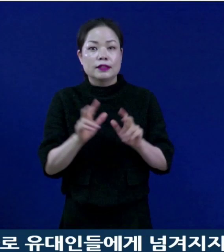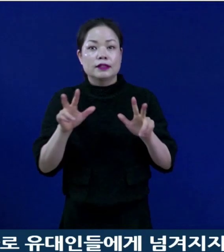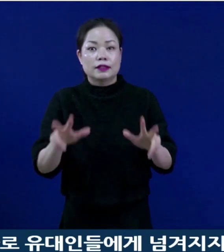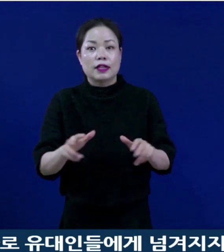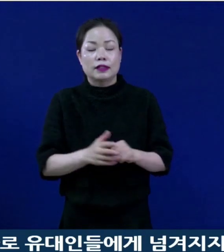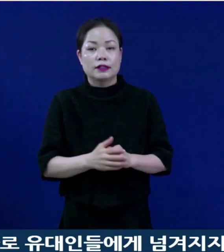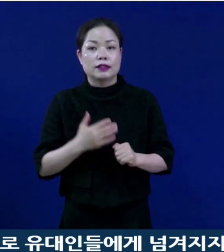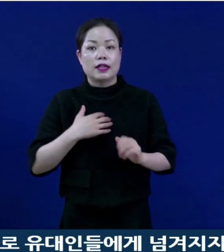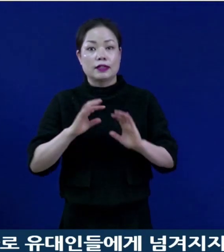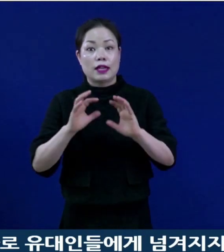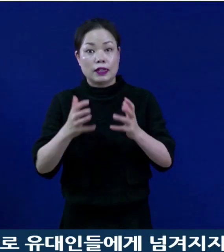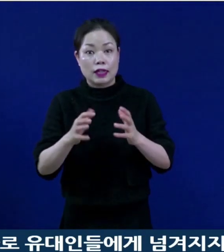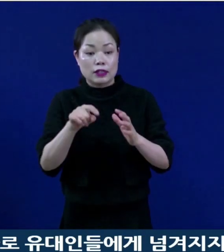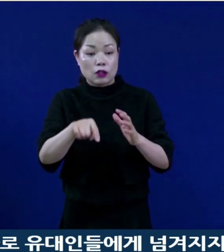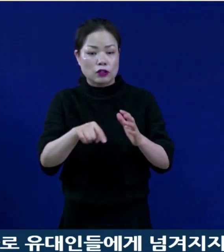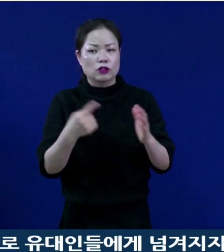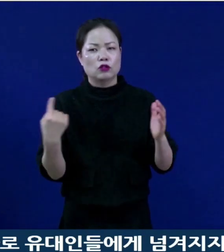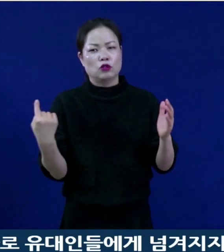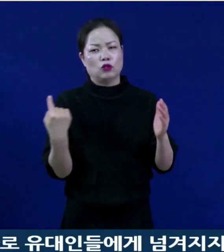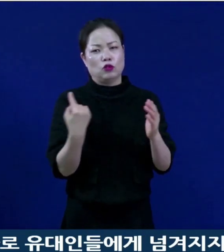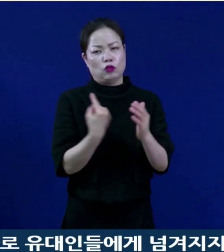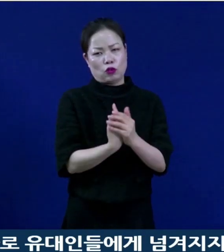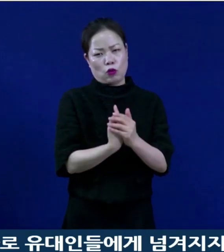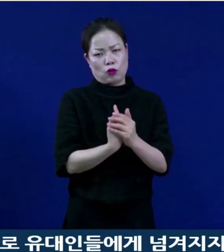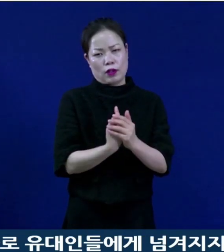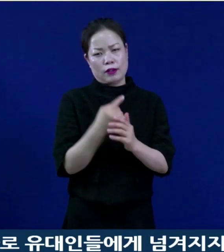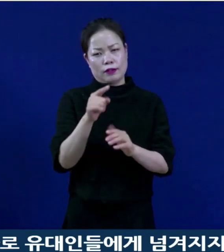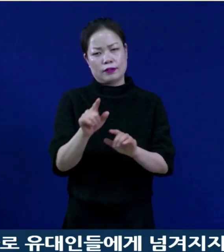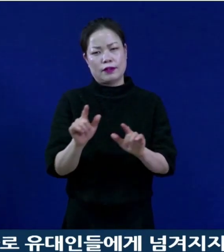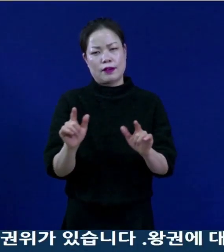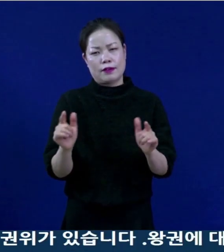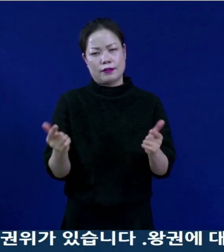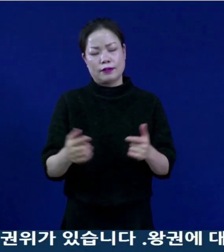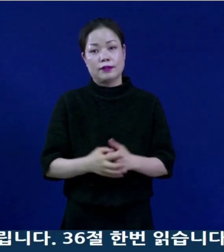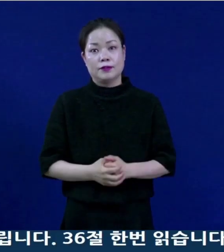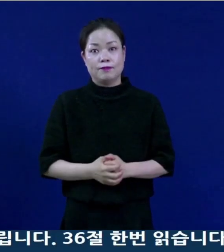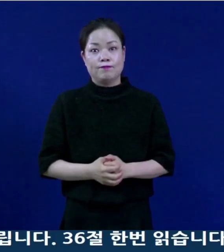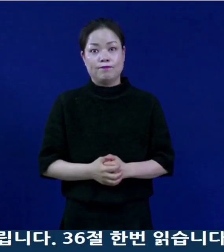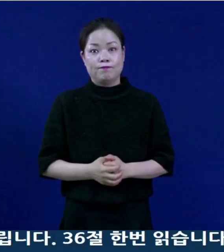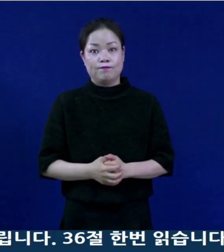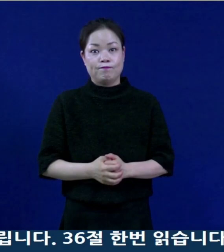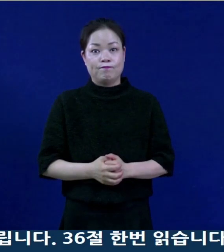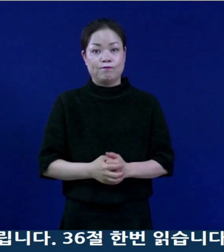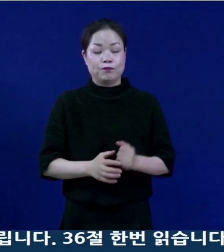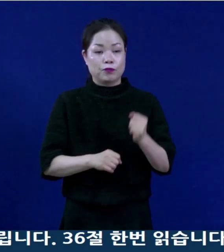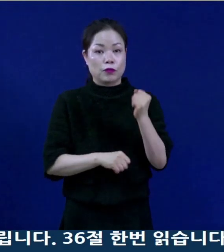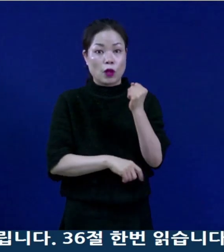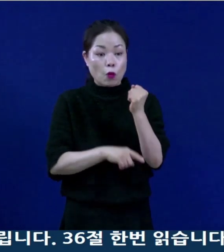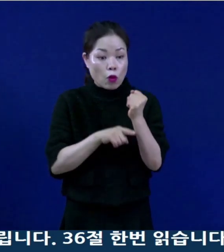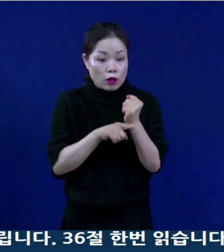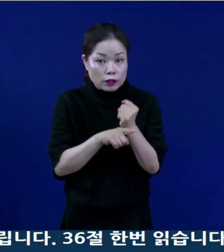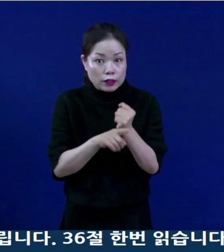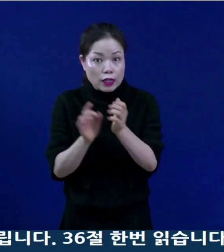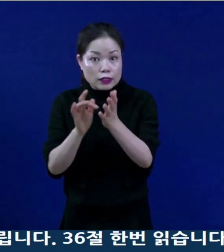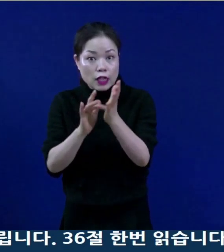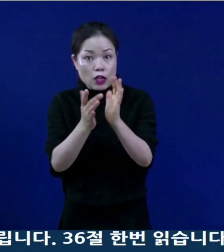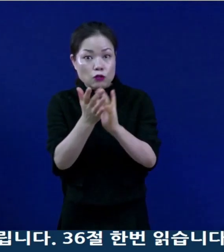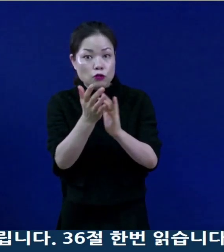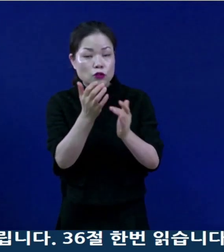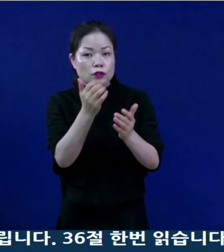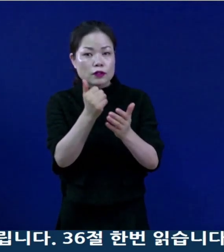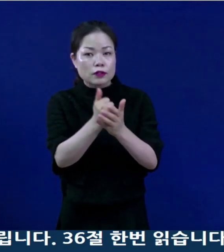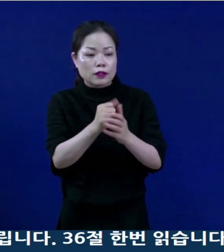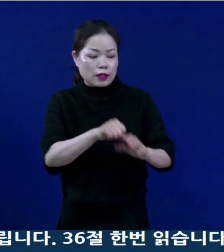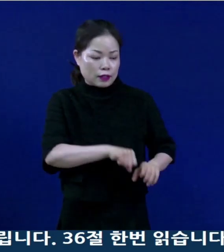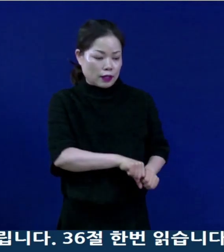이제 내 나라는 여기에 속한 것이 아니니라. 이 원리에 의해서 예수님이 칼을